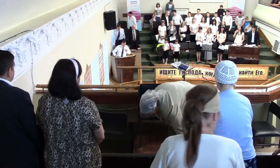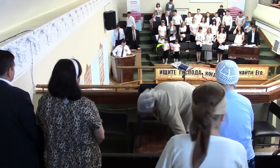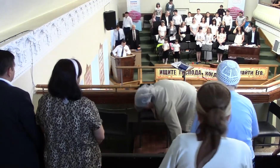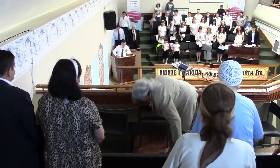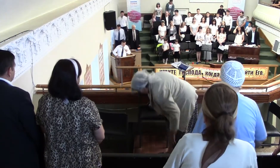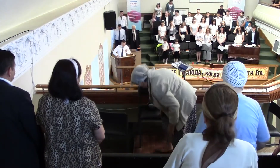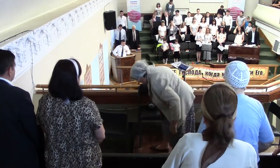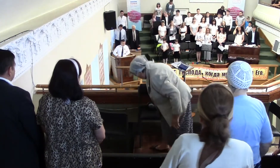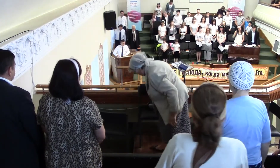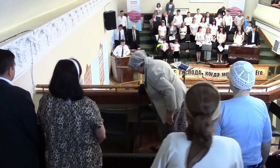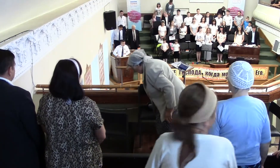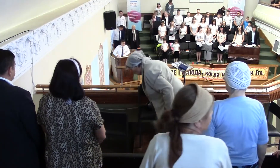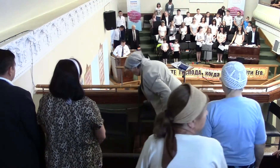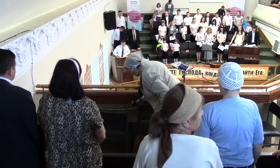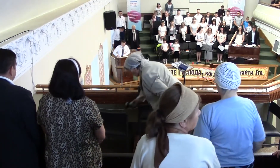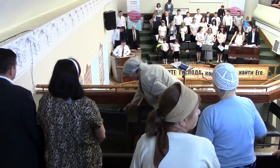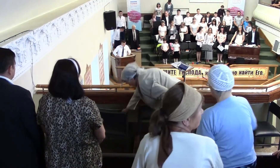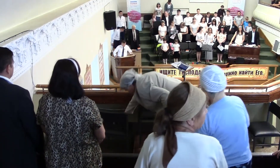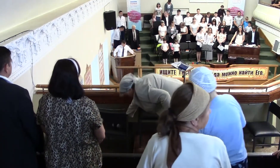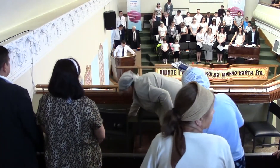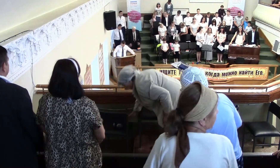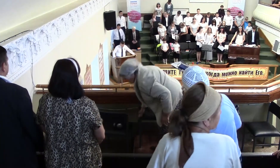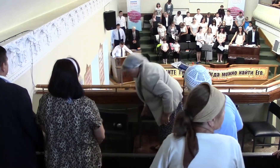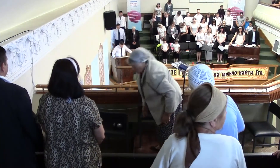Мир вам, братья и сестры. Мы помолимся.